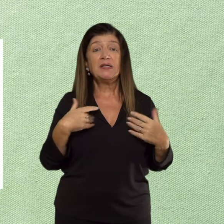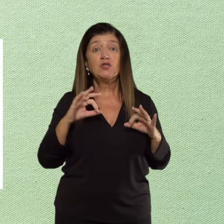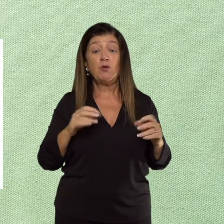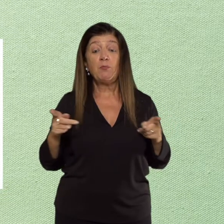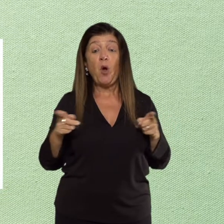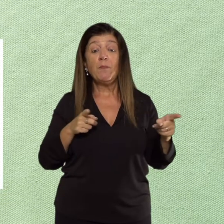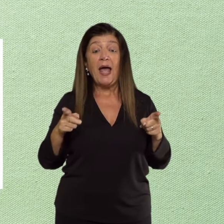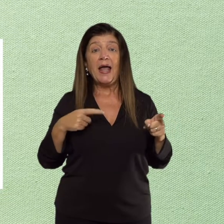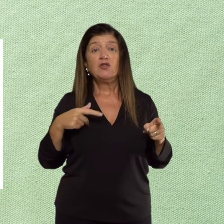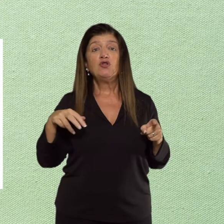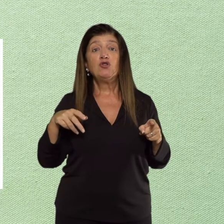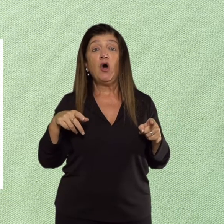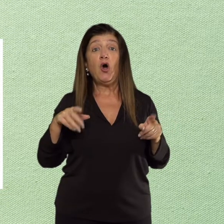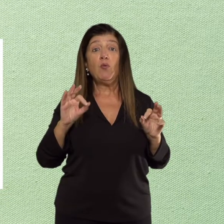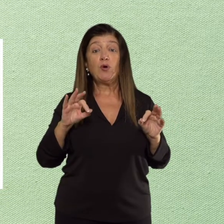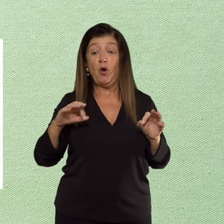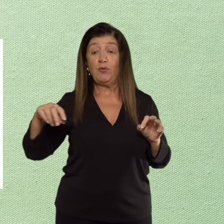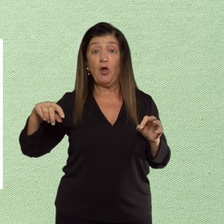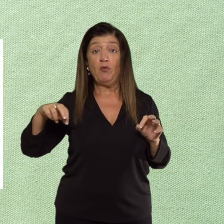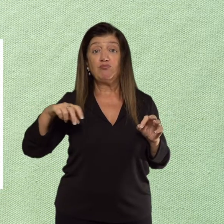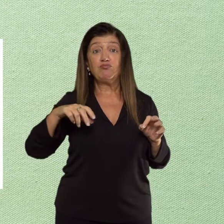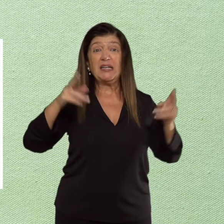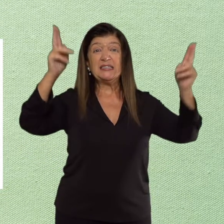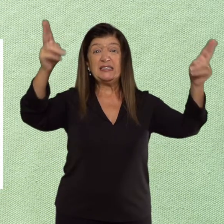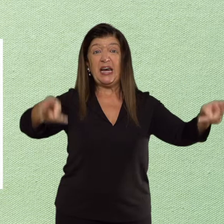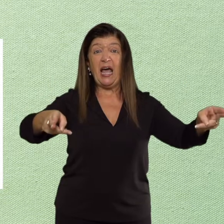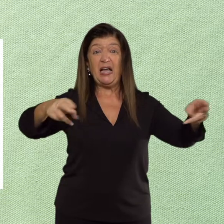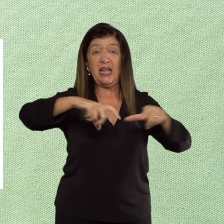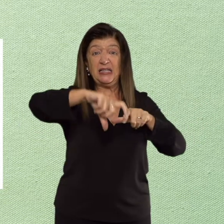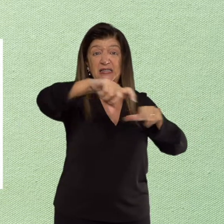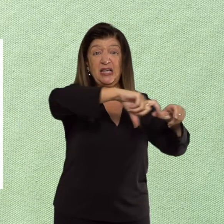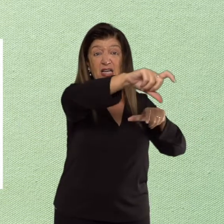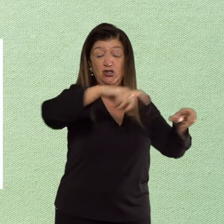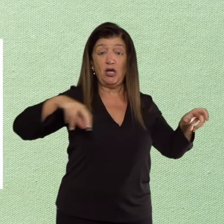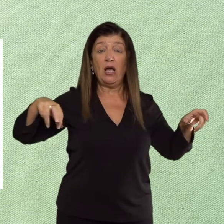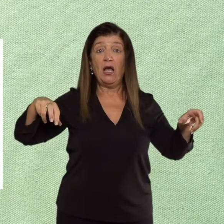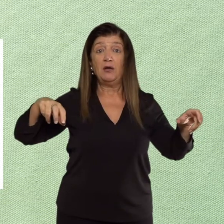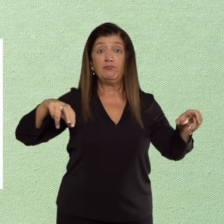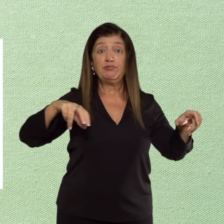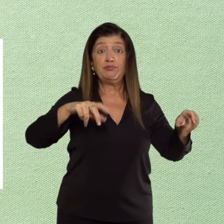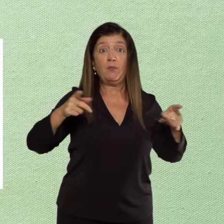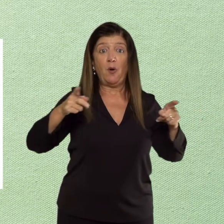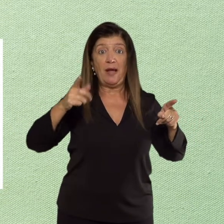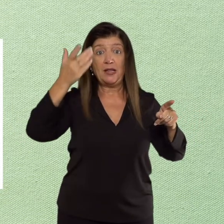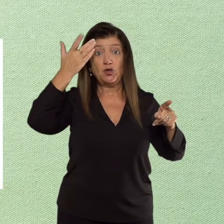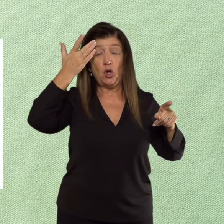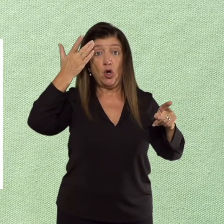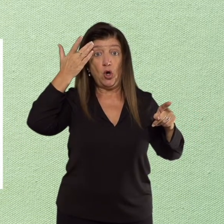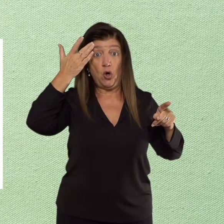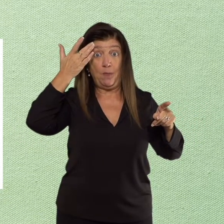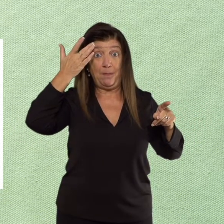situazione di tranquillità e di non pericolo, una situazione di pericolo perché sei in fase di attraversamento dove sai che